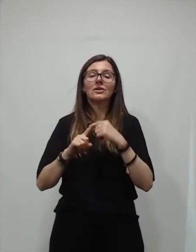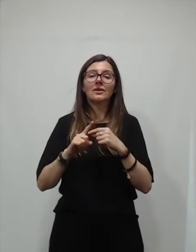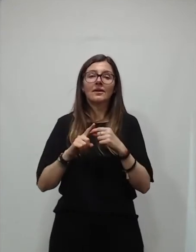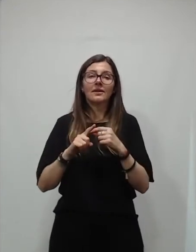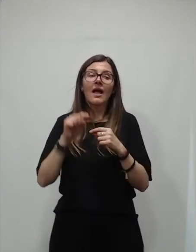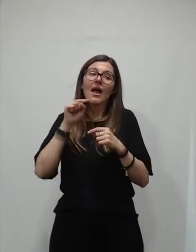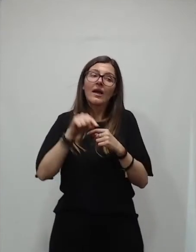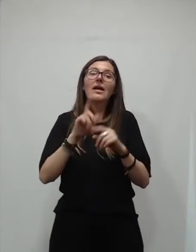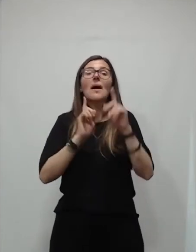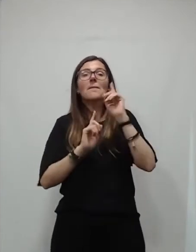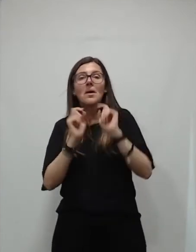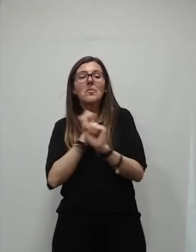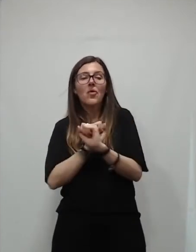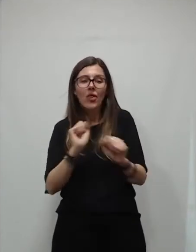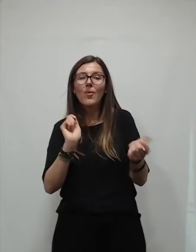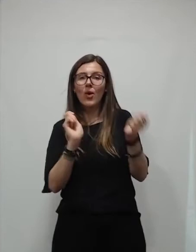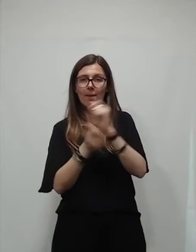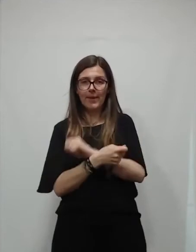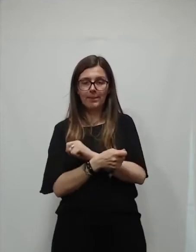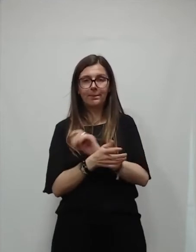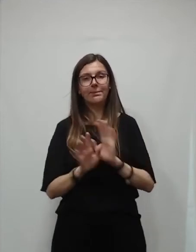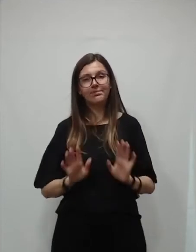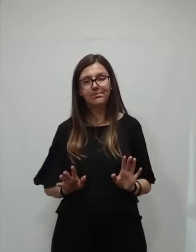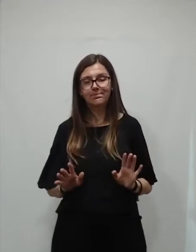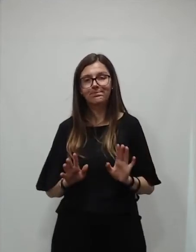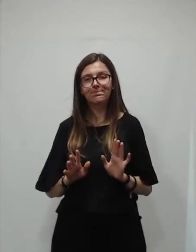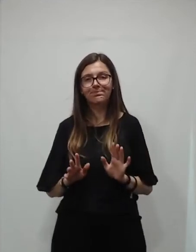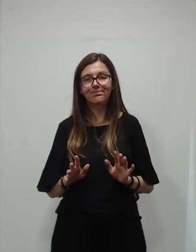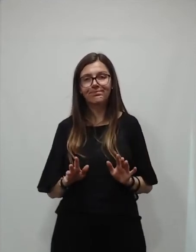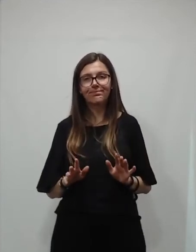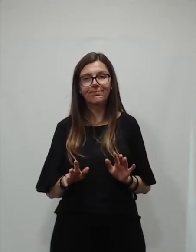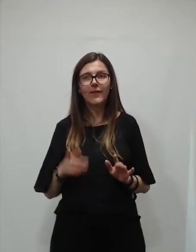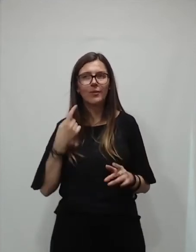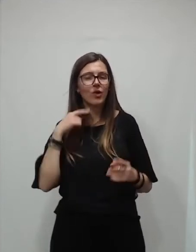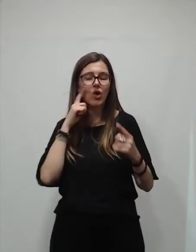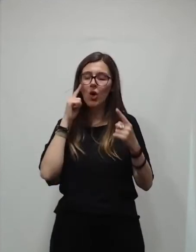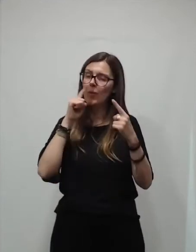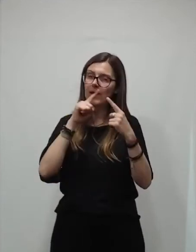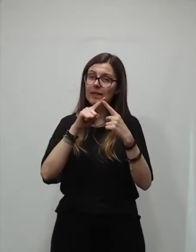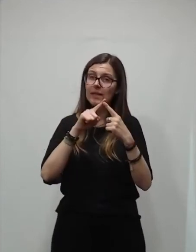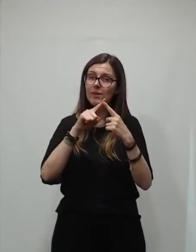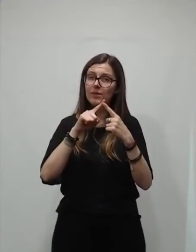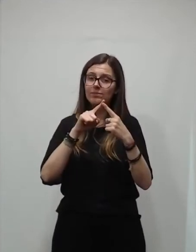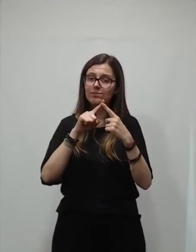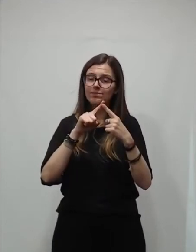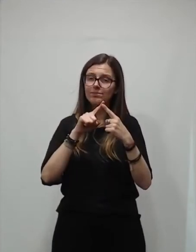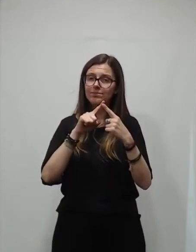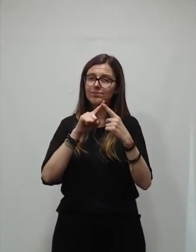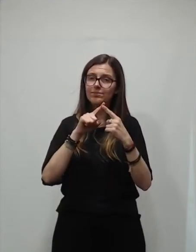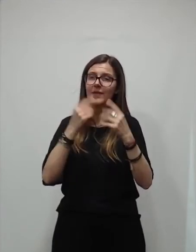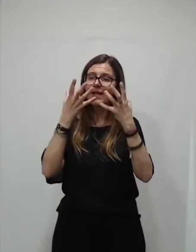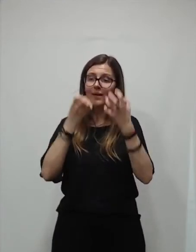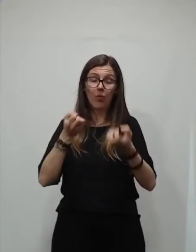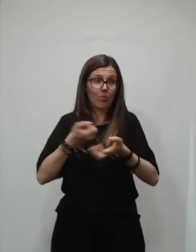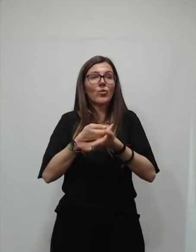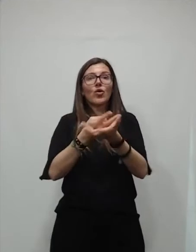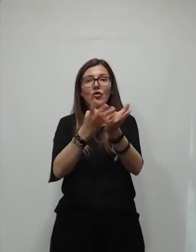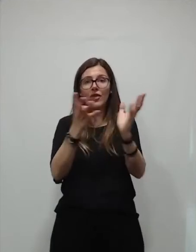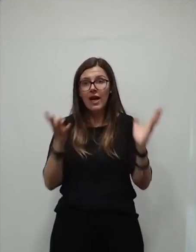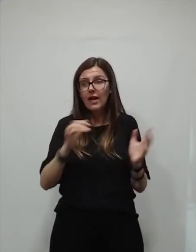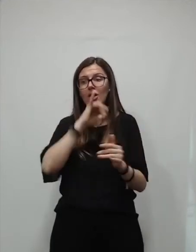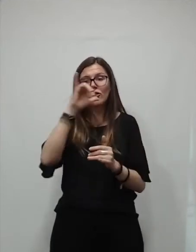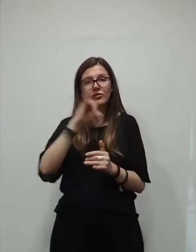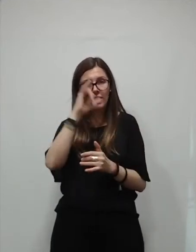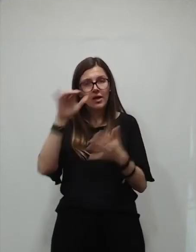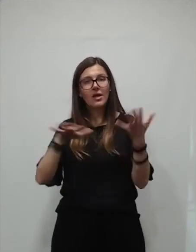medidas. Así que, en definitiva, el objetivo de esta ponencia es plantear el problema,